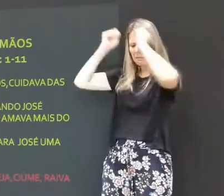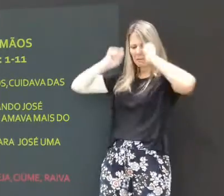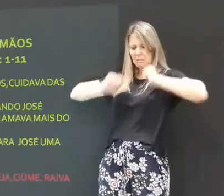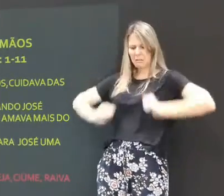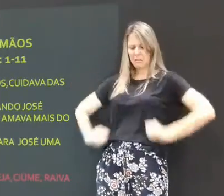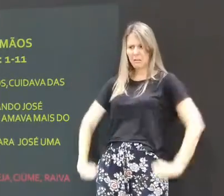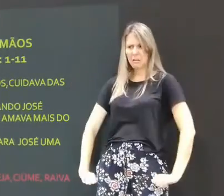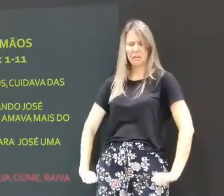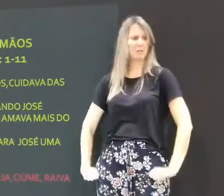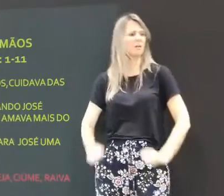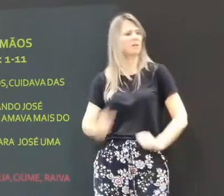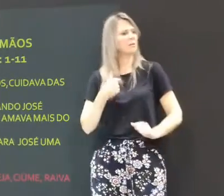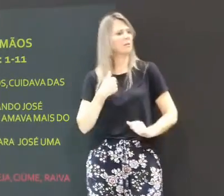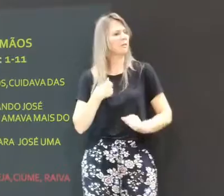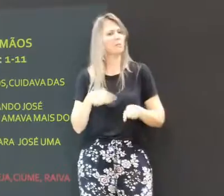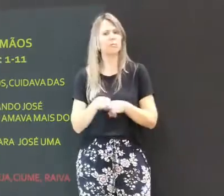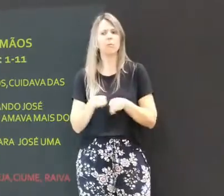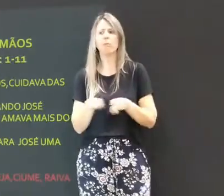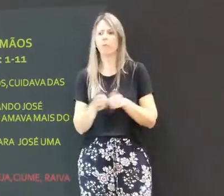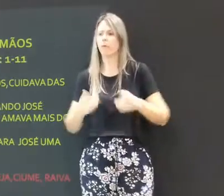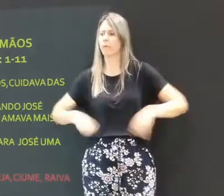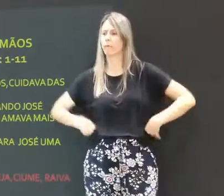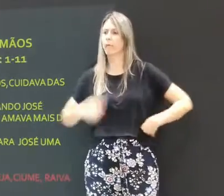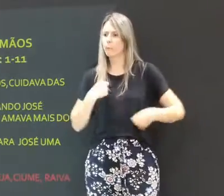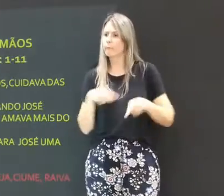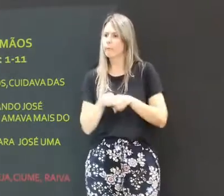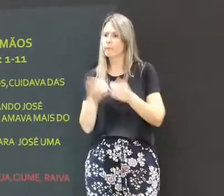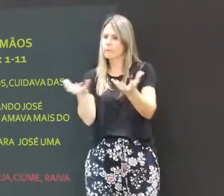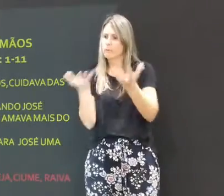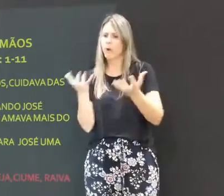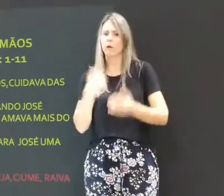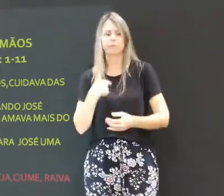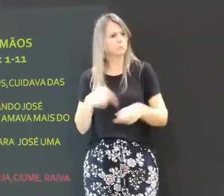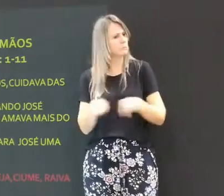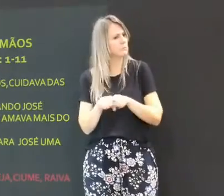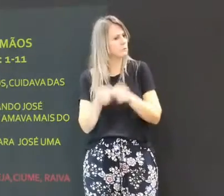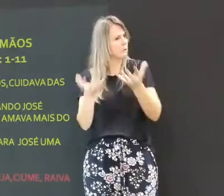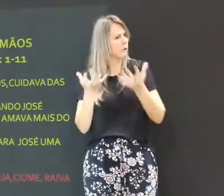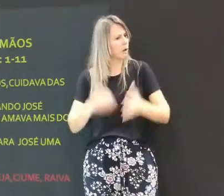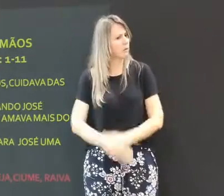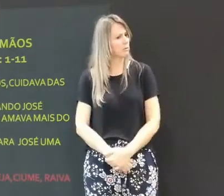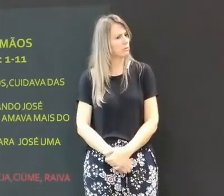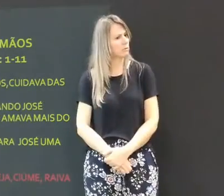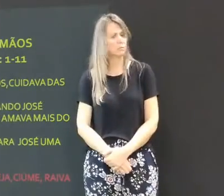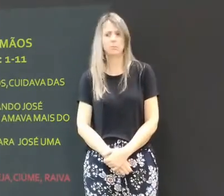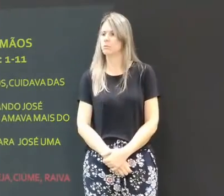dá um presente para José, o que é isso? E nós também queremos, nós somos irmãos, também queremos.